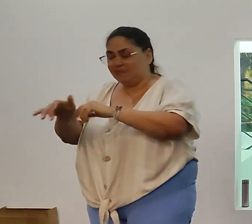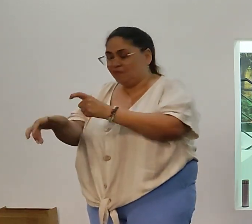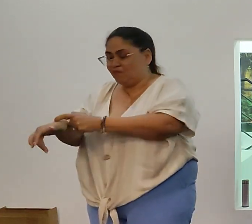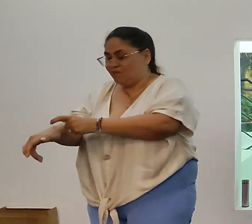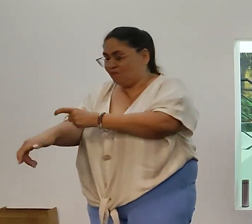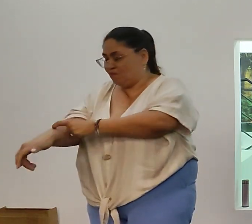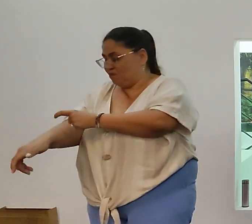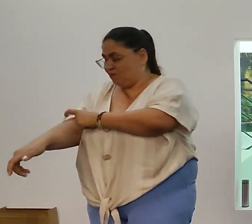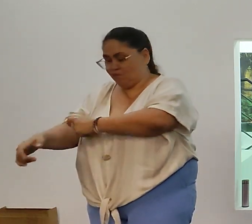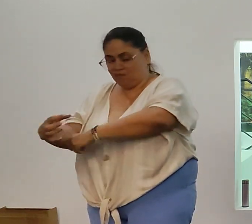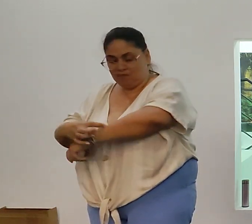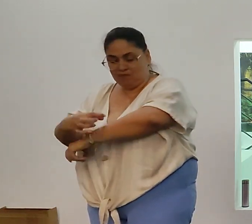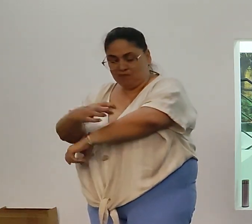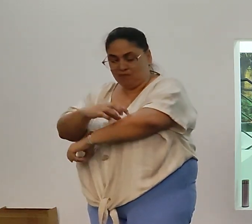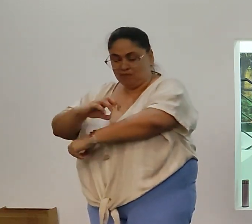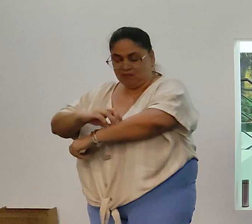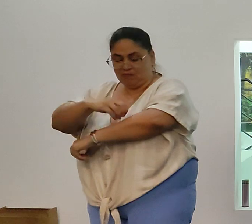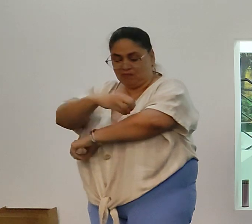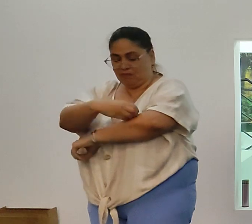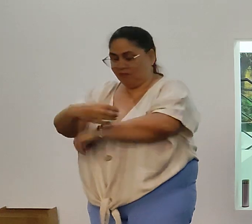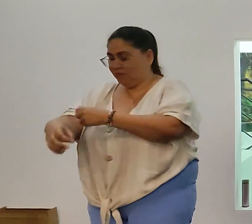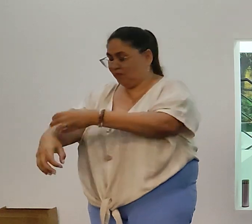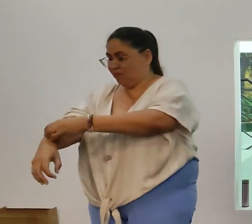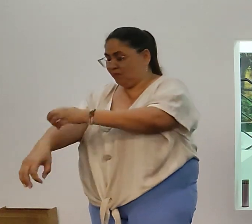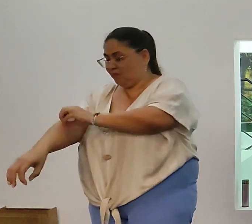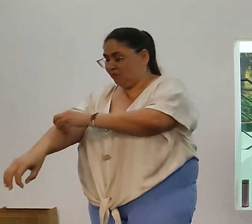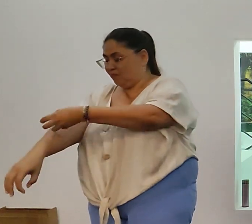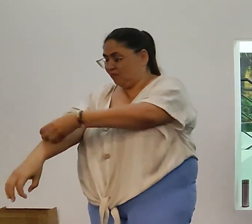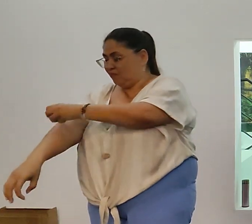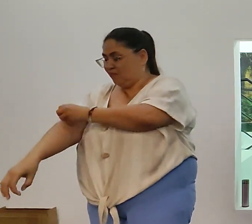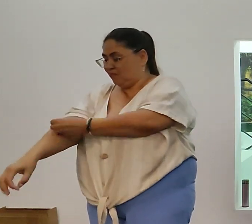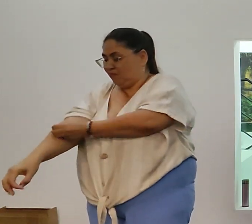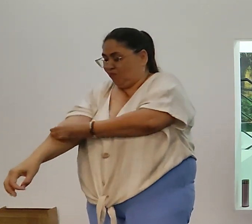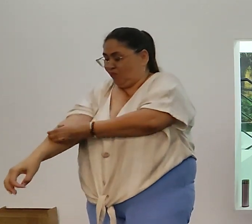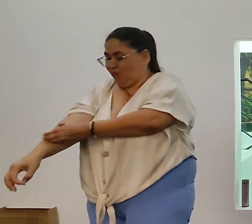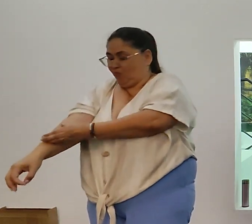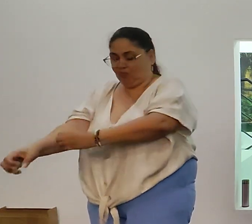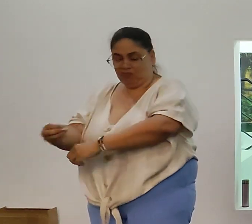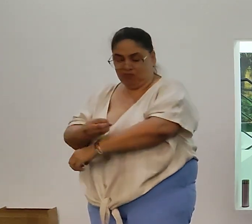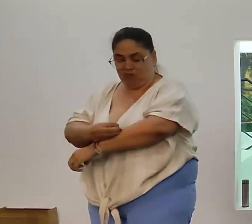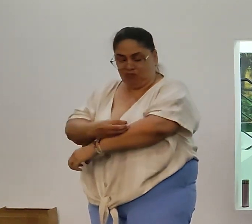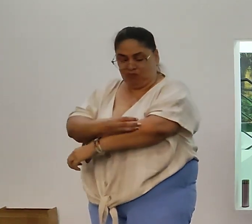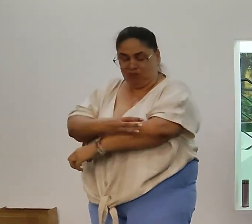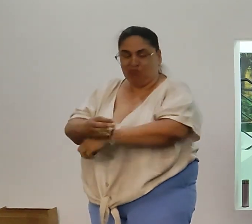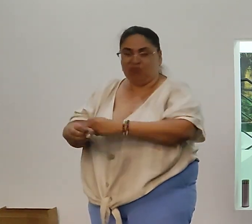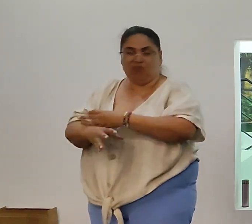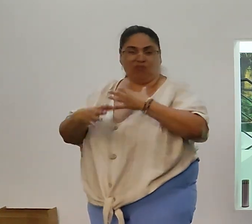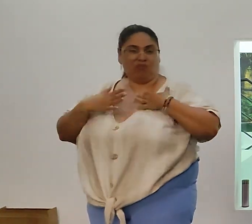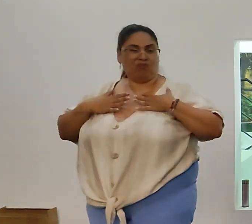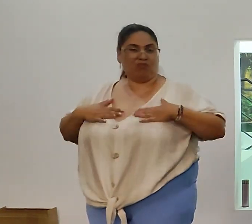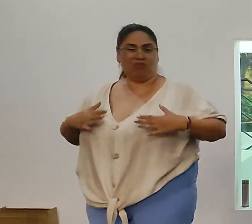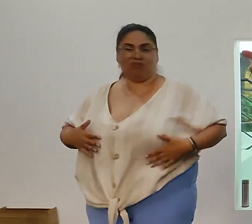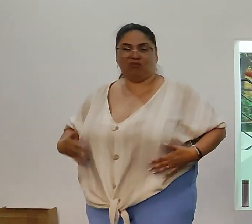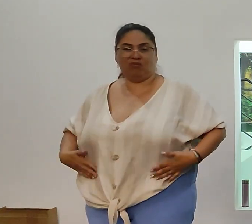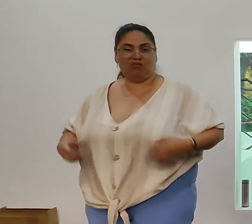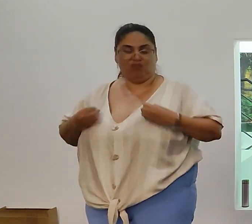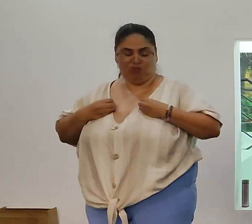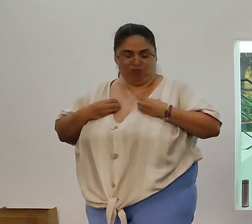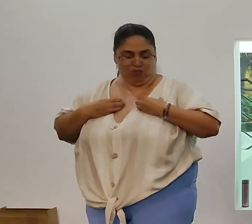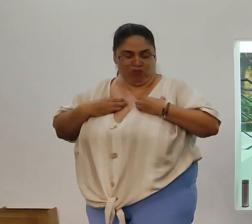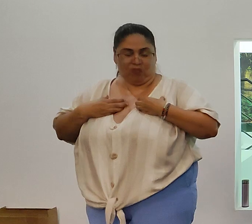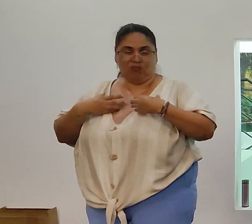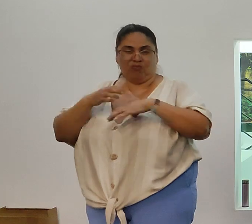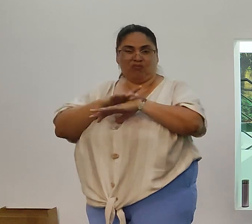Chagas, no grego, ele tem um sentido de feridas abertas e purulentas. Feridas a céu